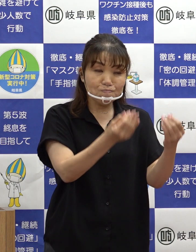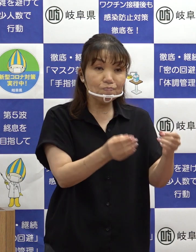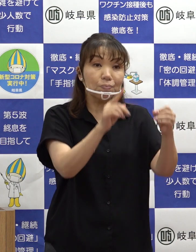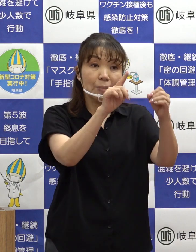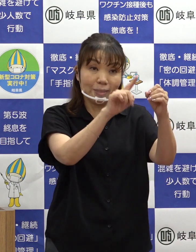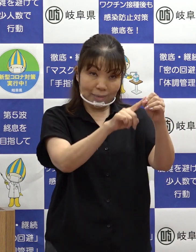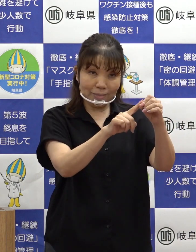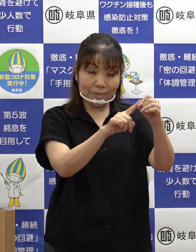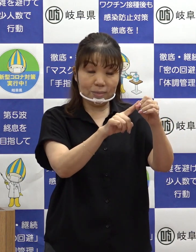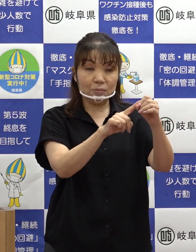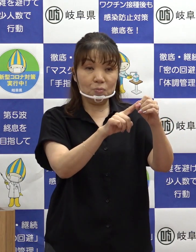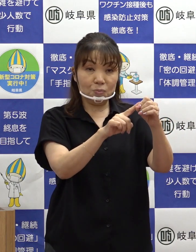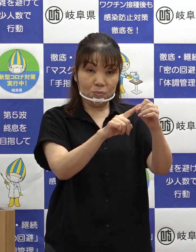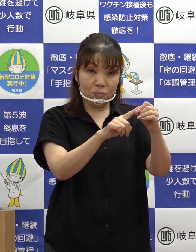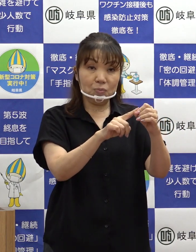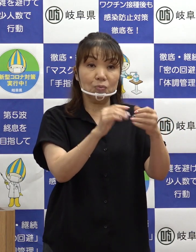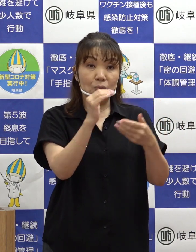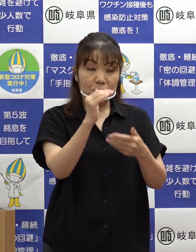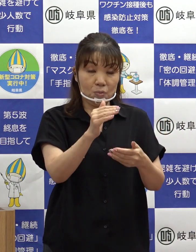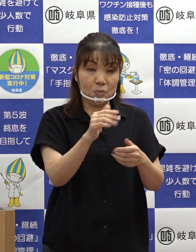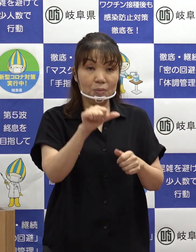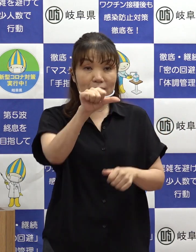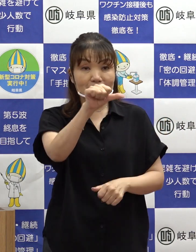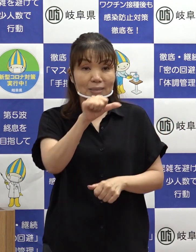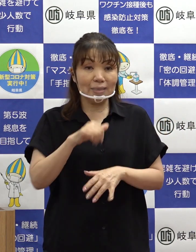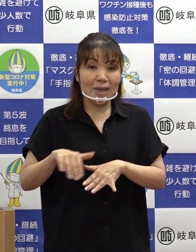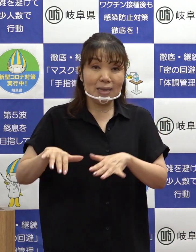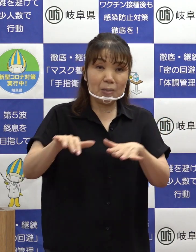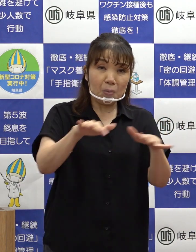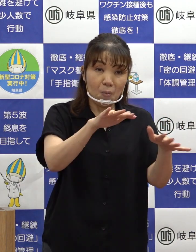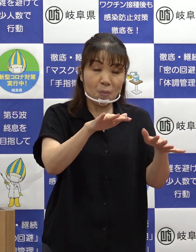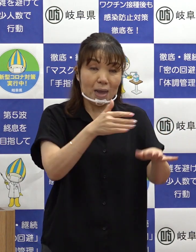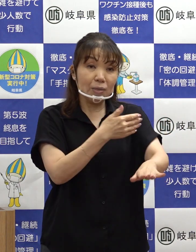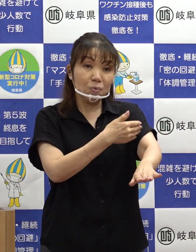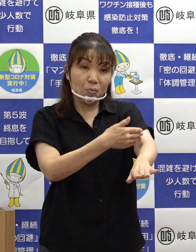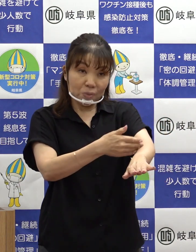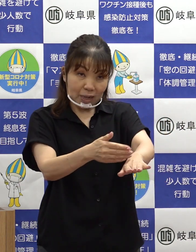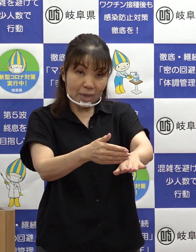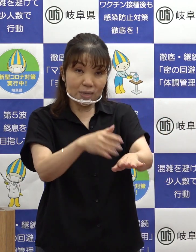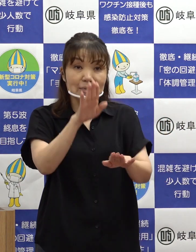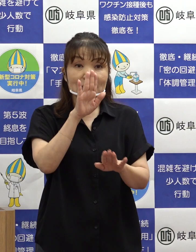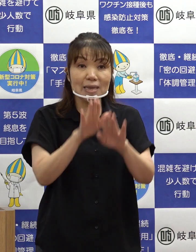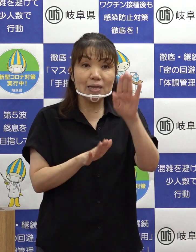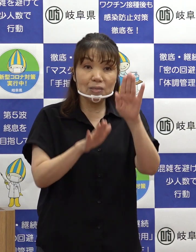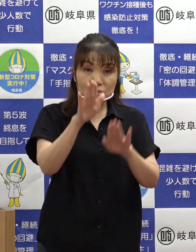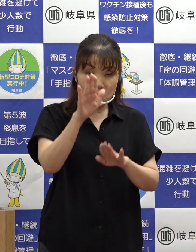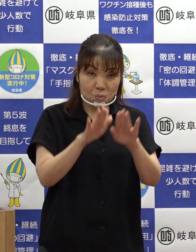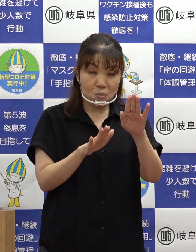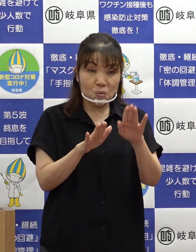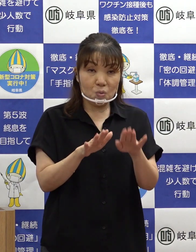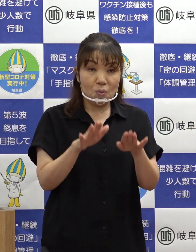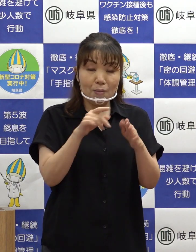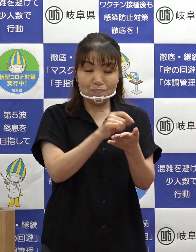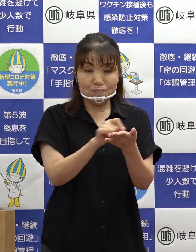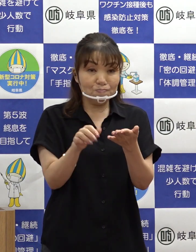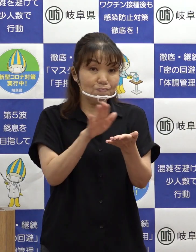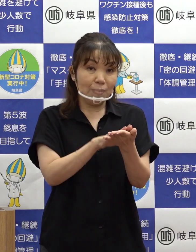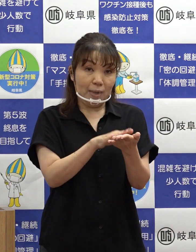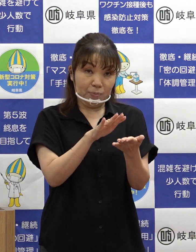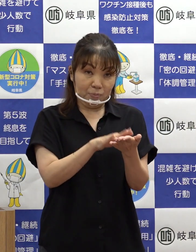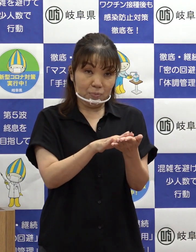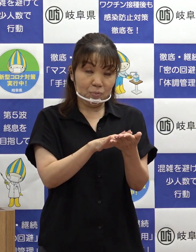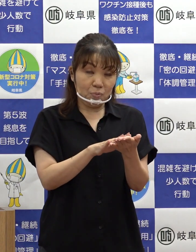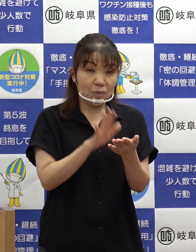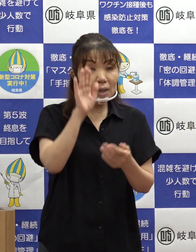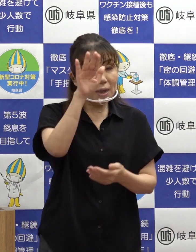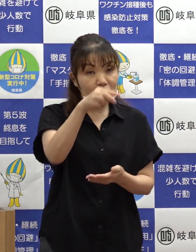ます。で、この第5波についての経緯とか、現状については、この1ページ目にルール書いてございますので、ご